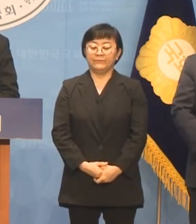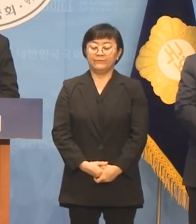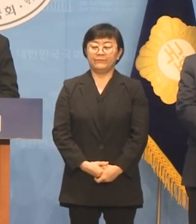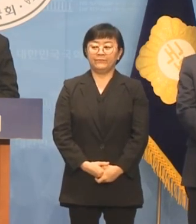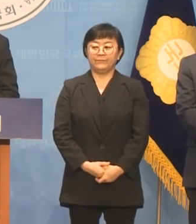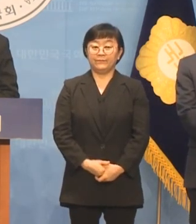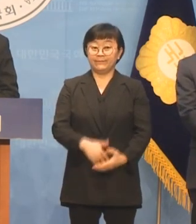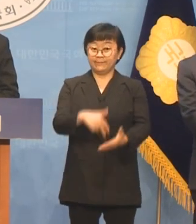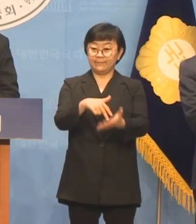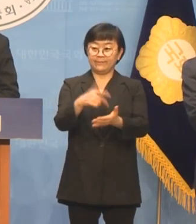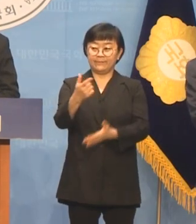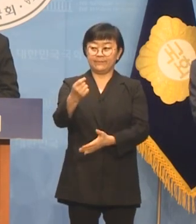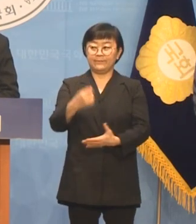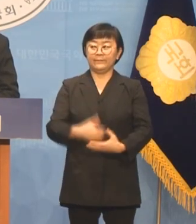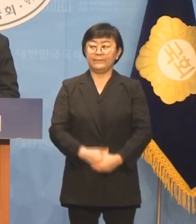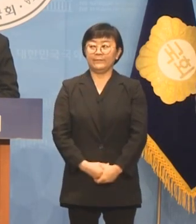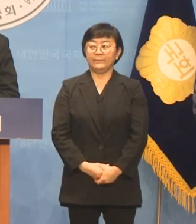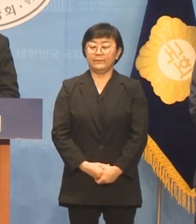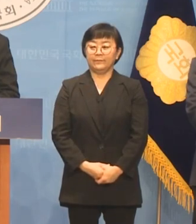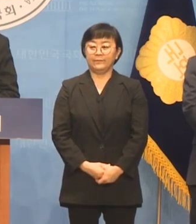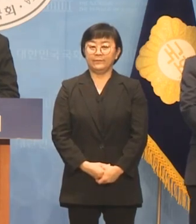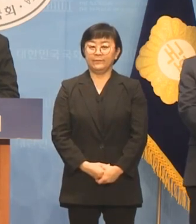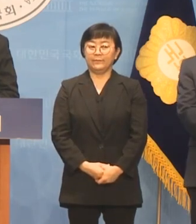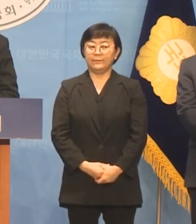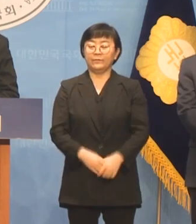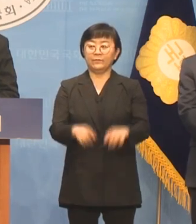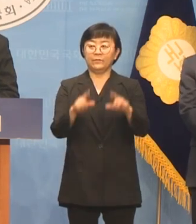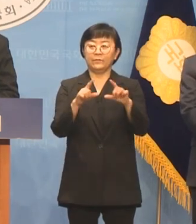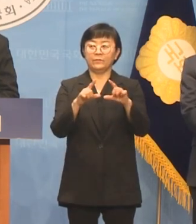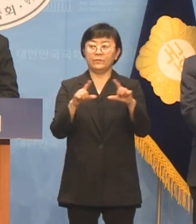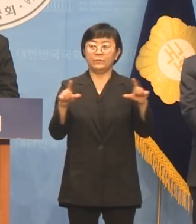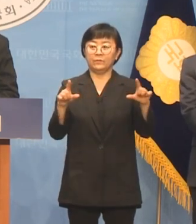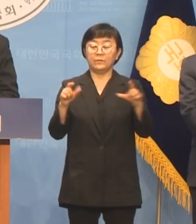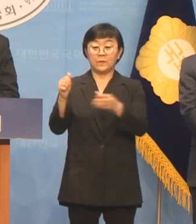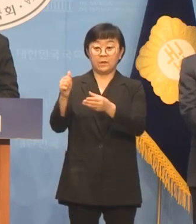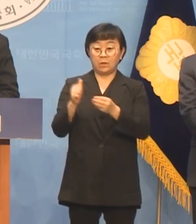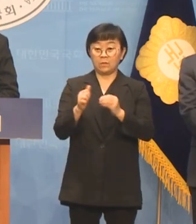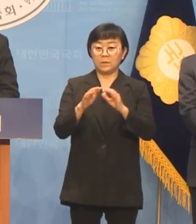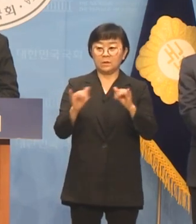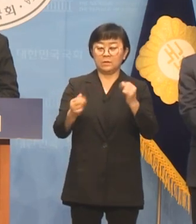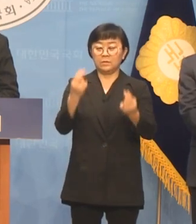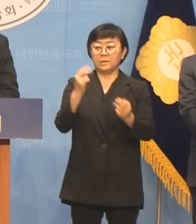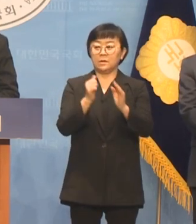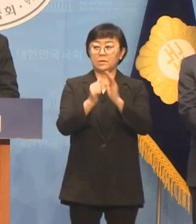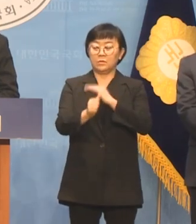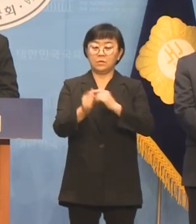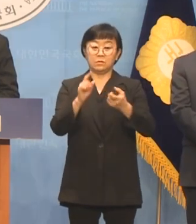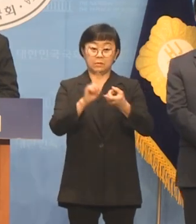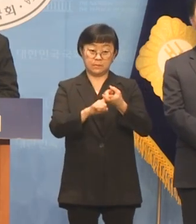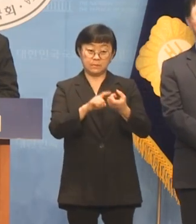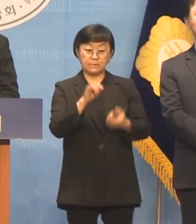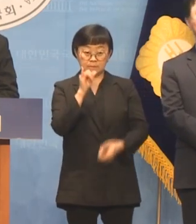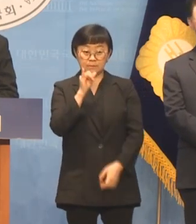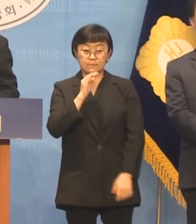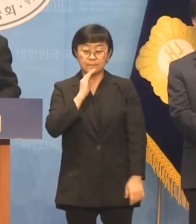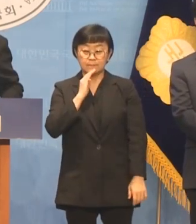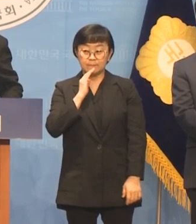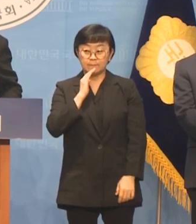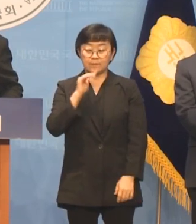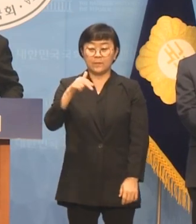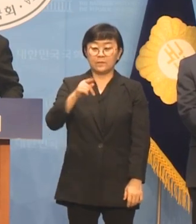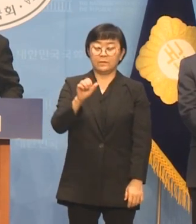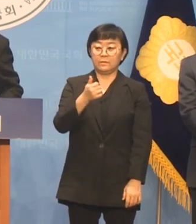다르다는 입장이시고요. 보통은 영입 인사들이 비례대표에 관심을 가지기 쉬운데